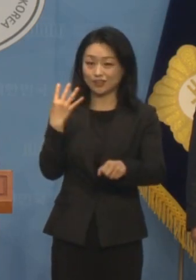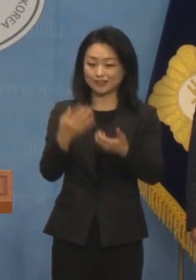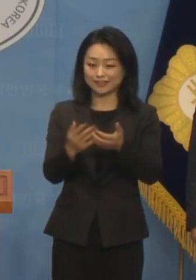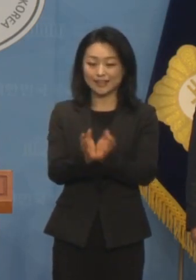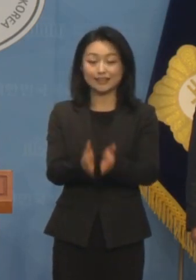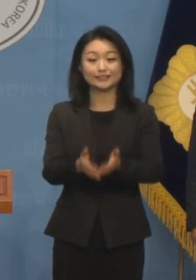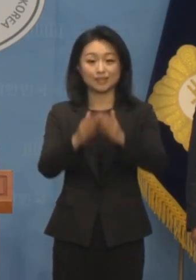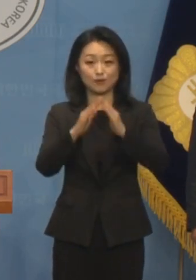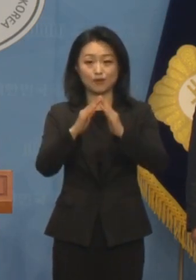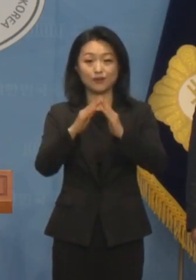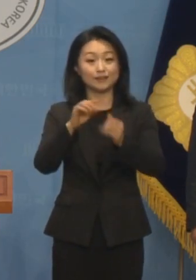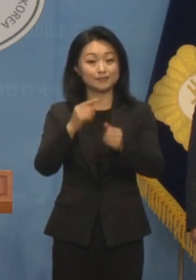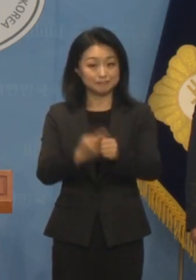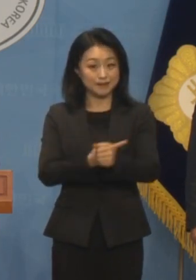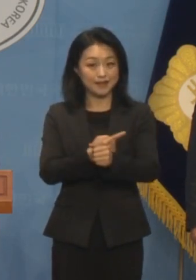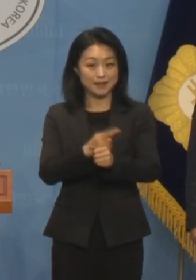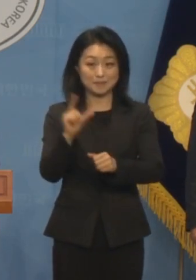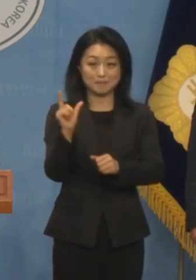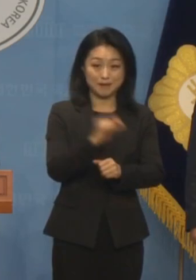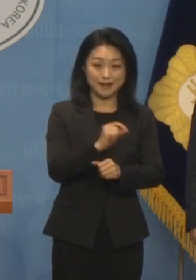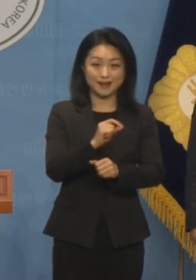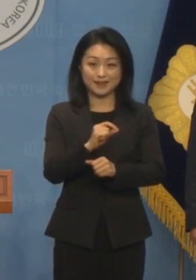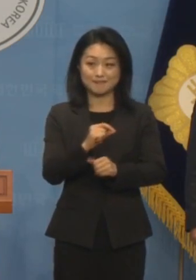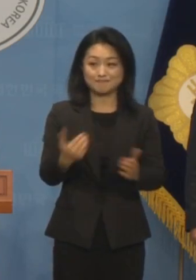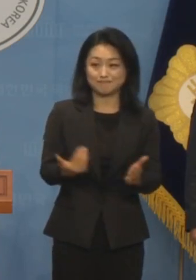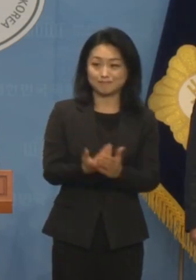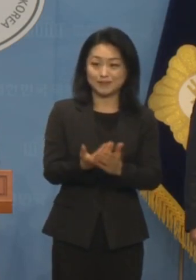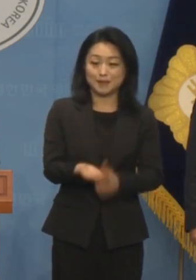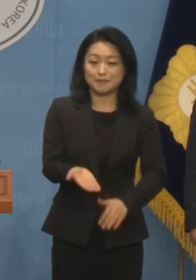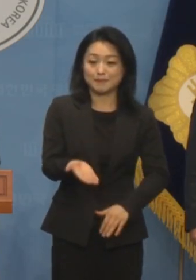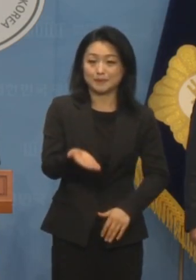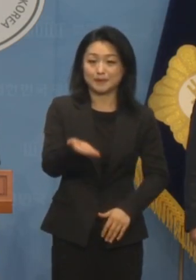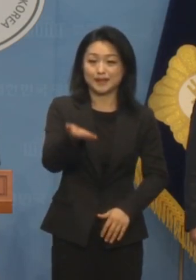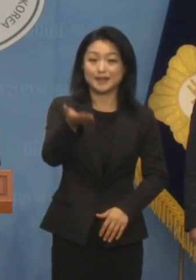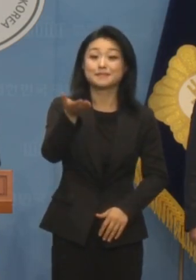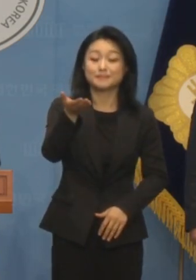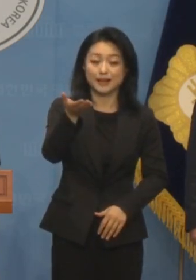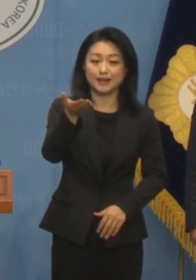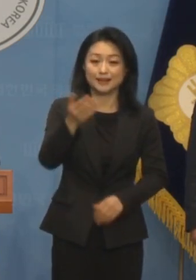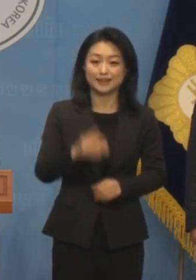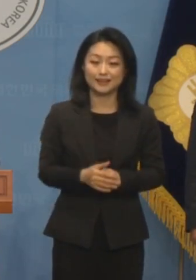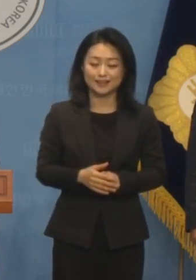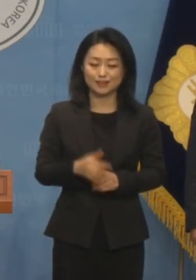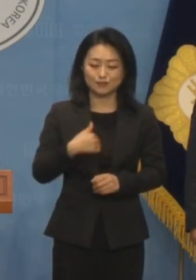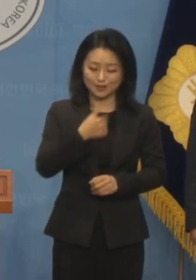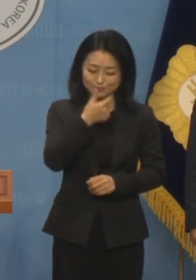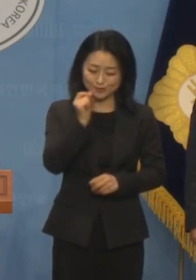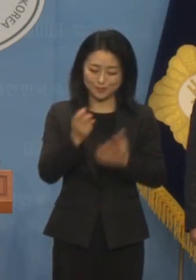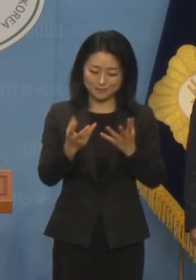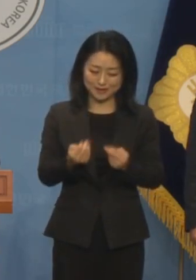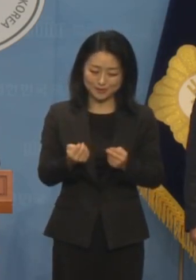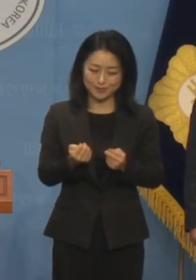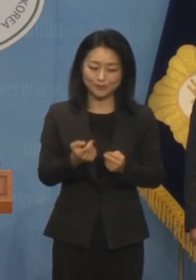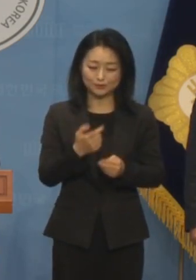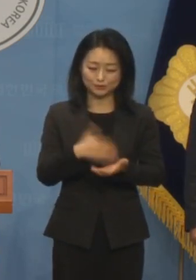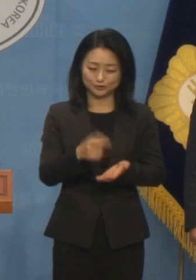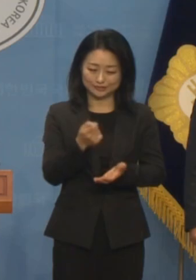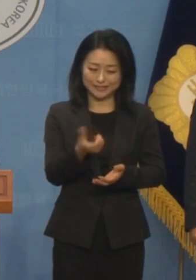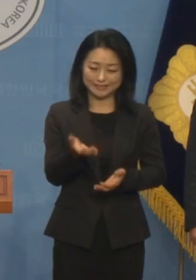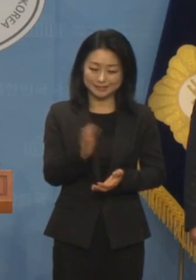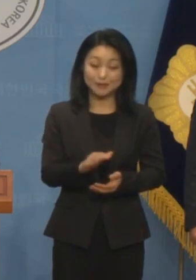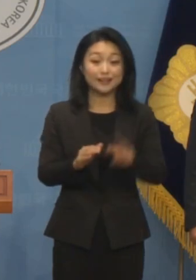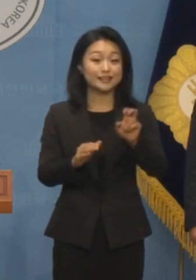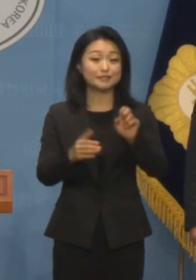이래로 꾸준히 그리고 빠르게 성장해 왔습니다. 여전히 작고 부족함도 많지만 그럼에도